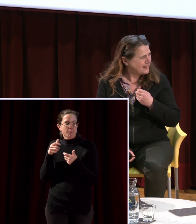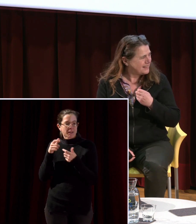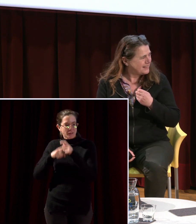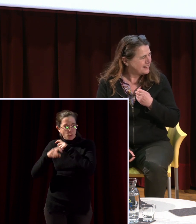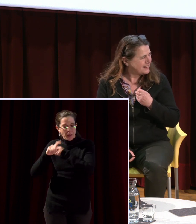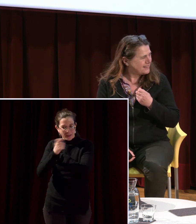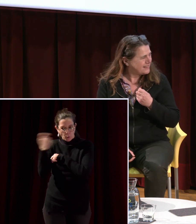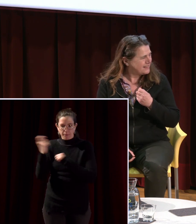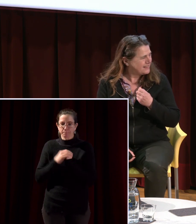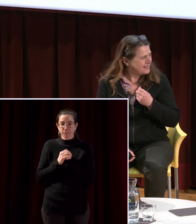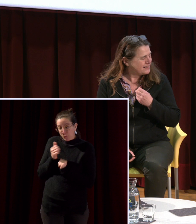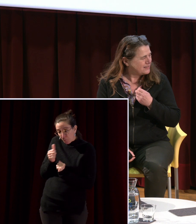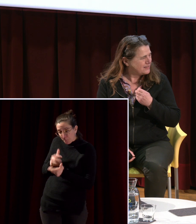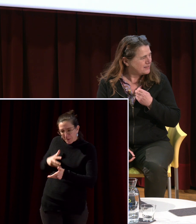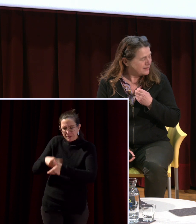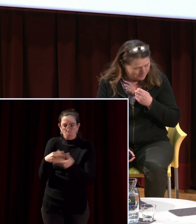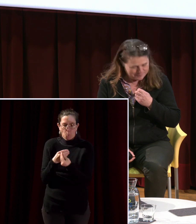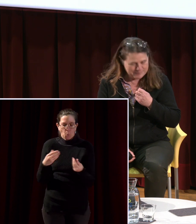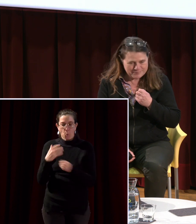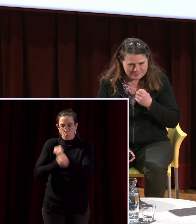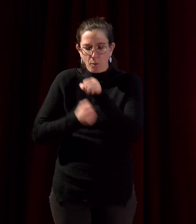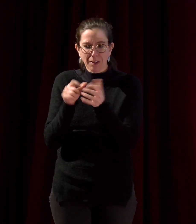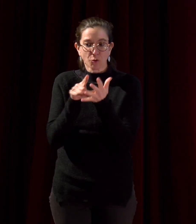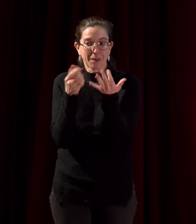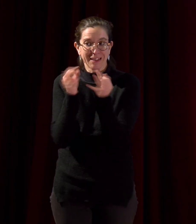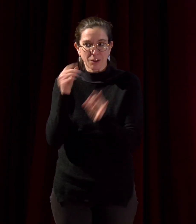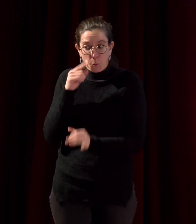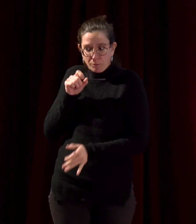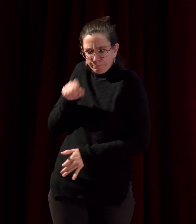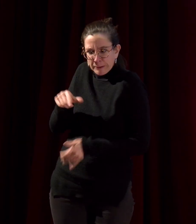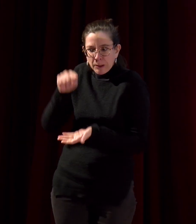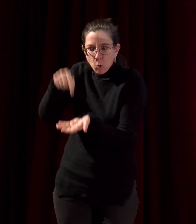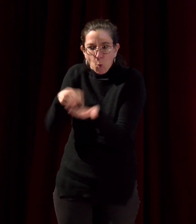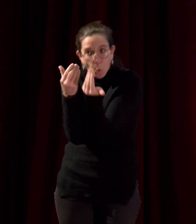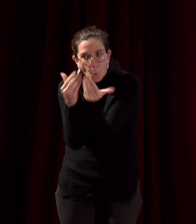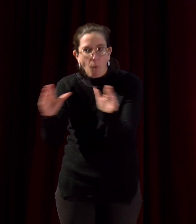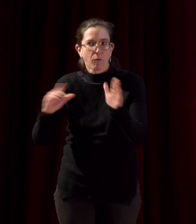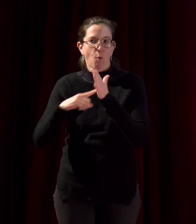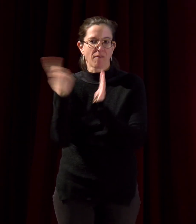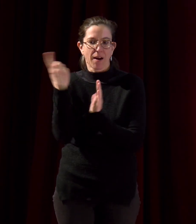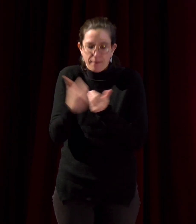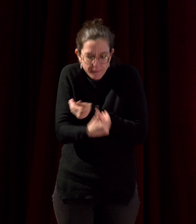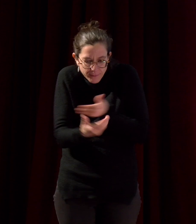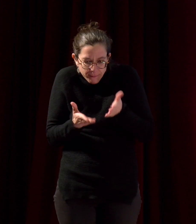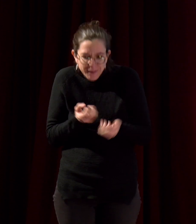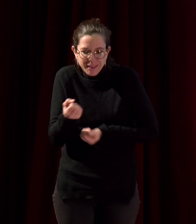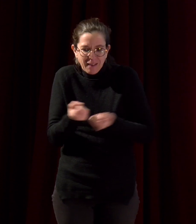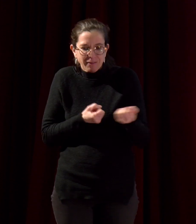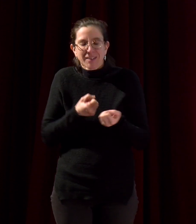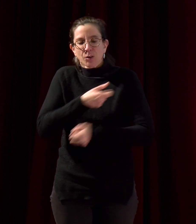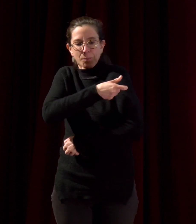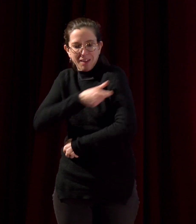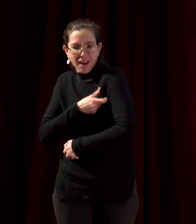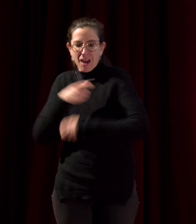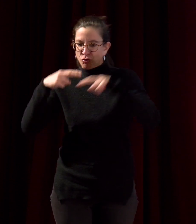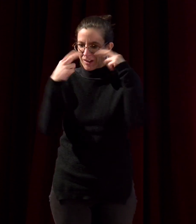la redéfinition, réouverture du musée de l'homme, dont vous avez assuré le commissariat scientifique général, ainsi que celui